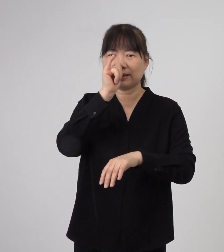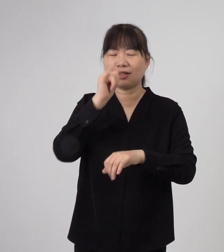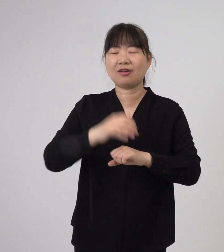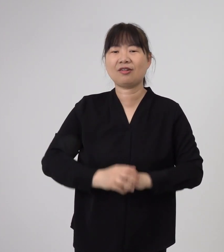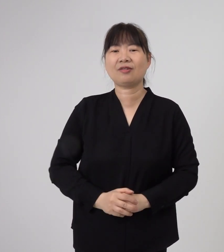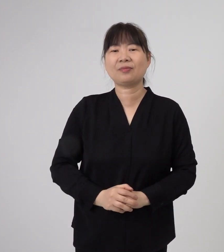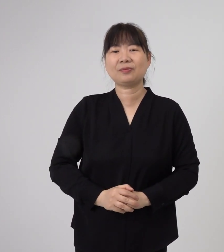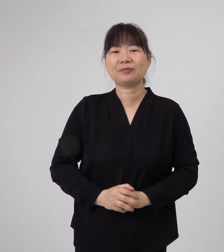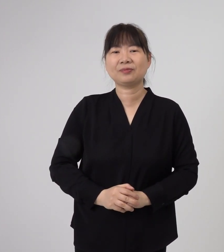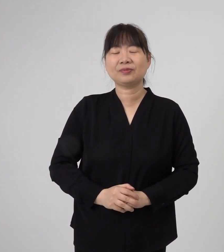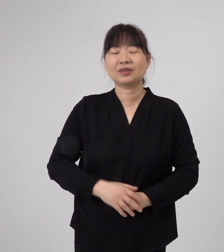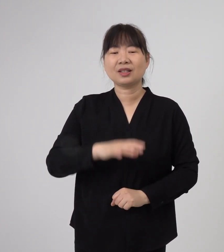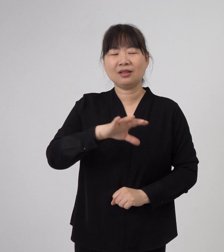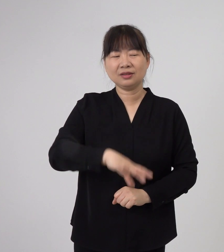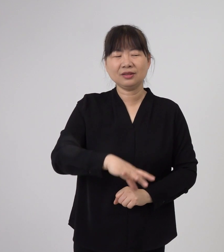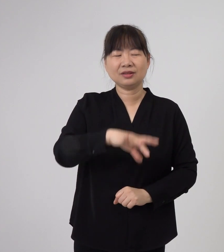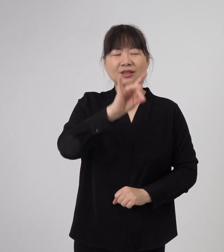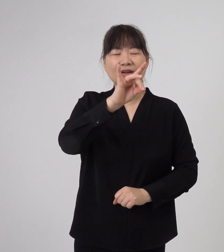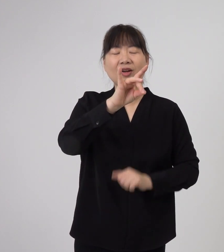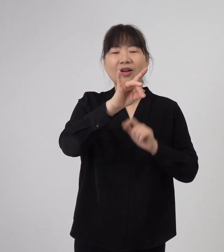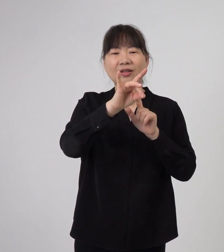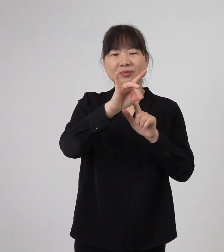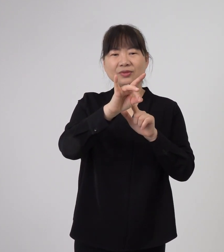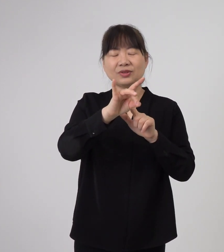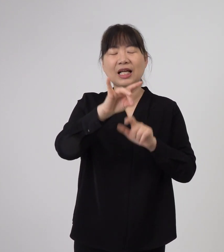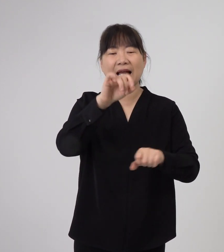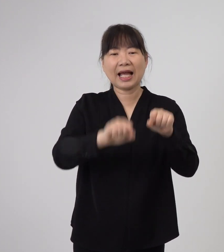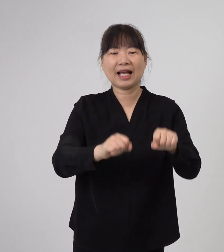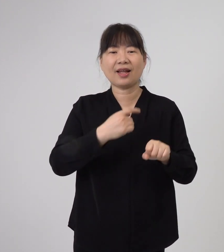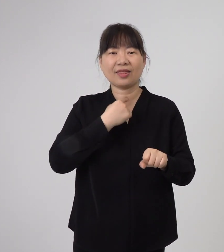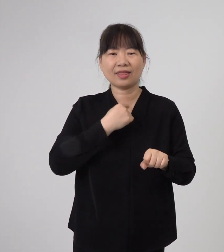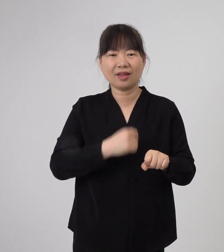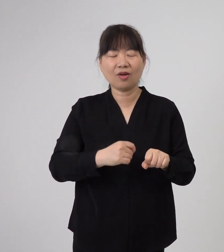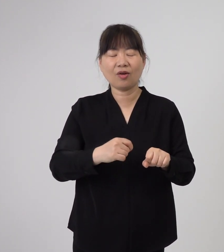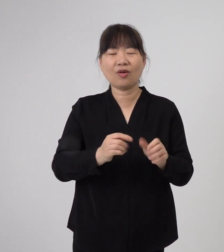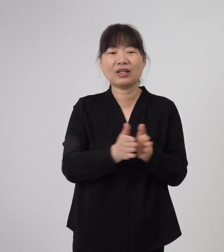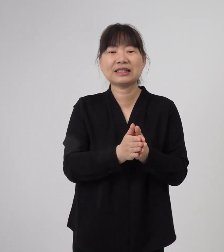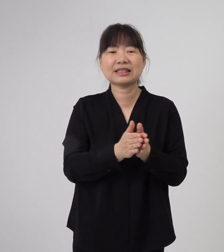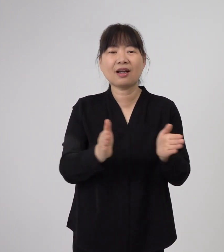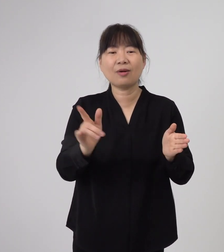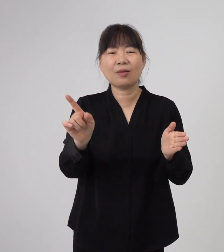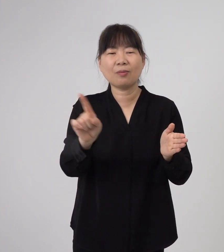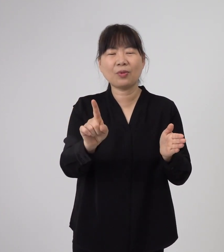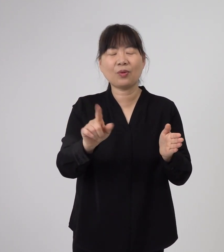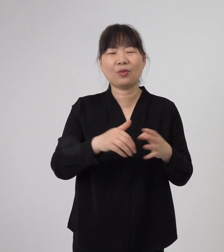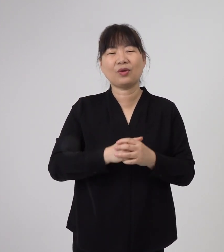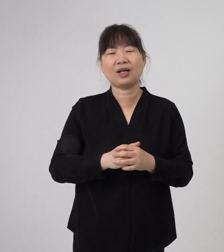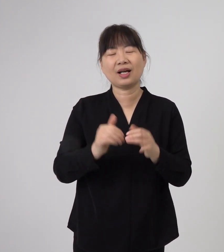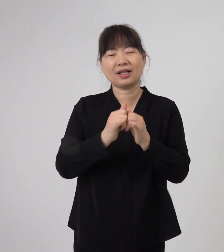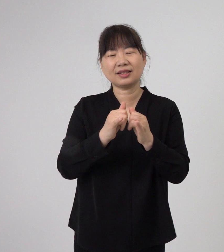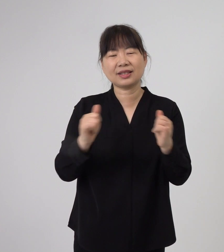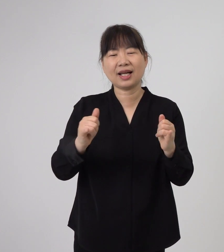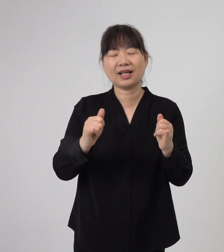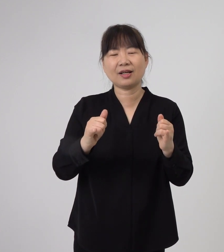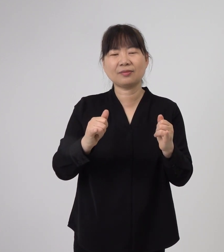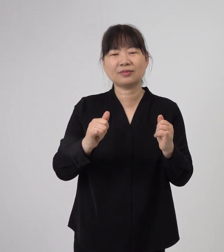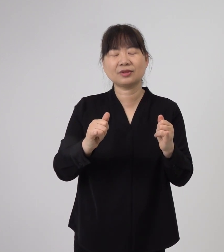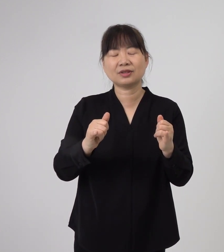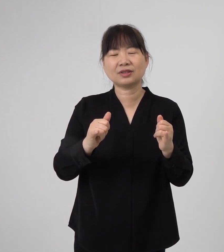그리고 그 다음에 처음으로 행하신 액션이 뭐냐면 사람을